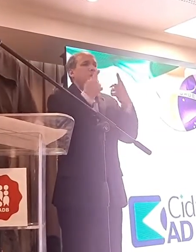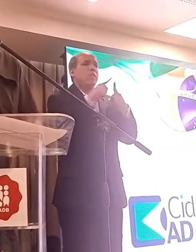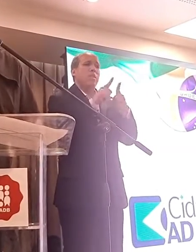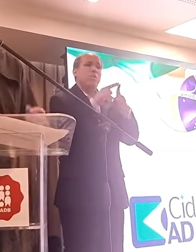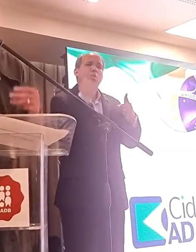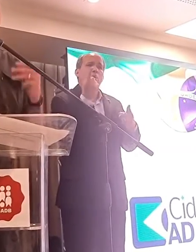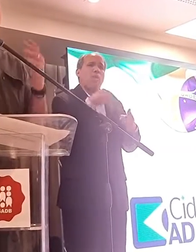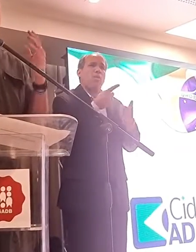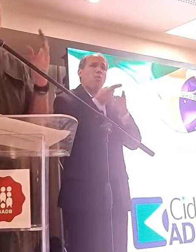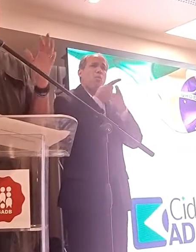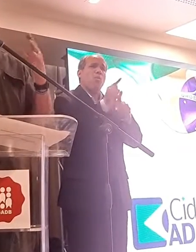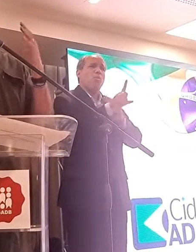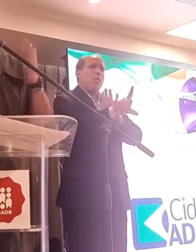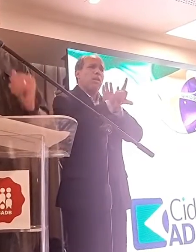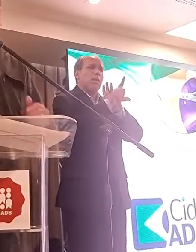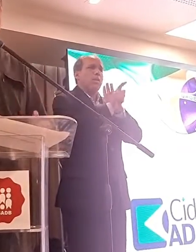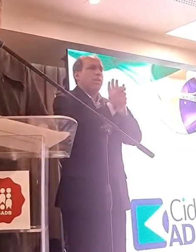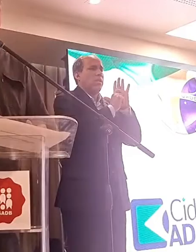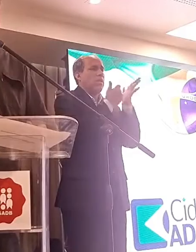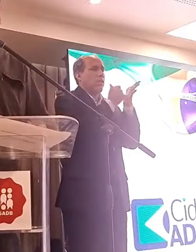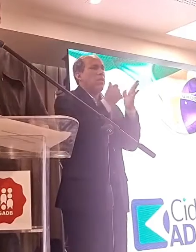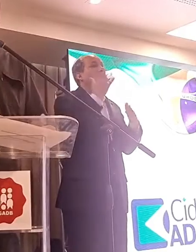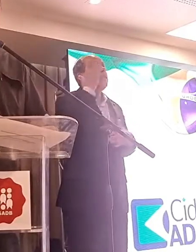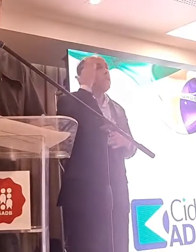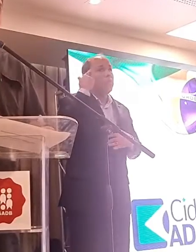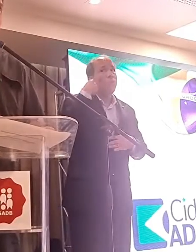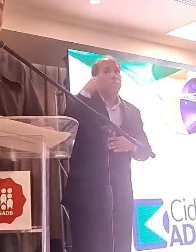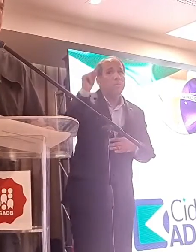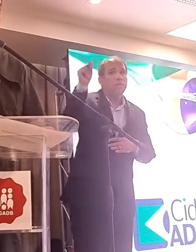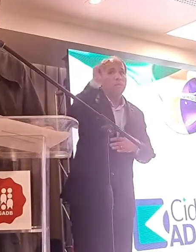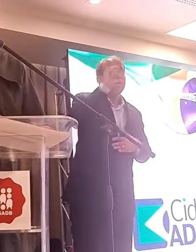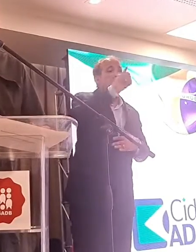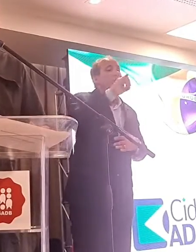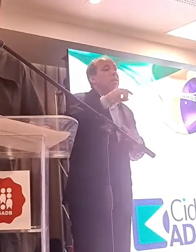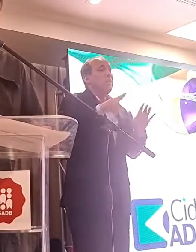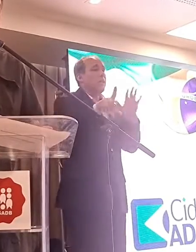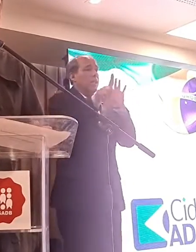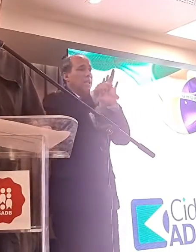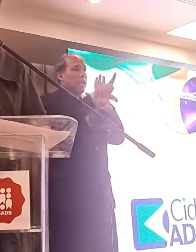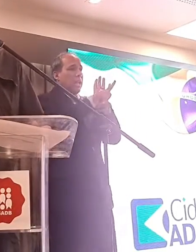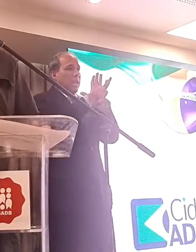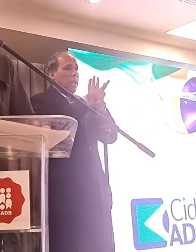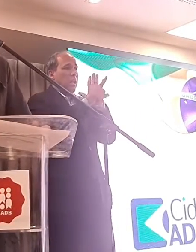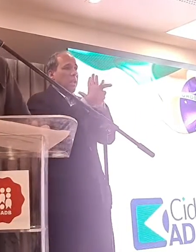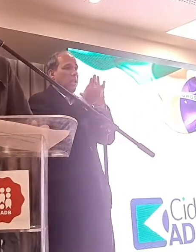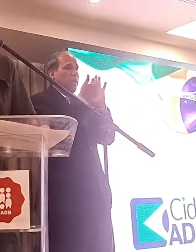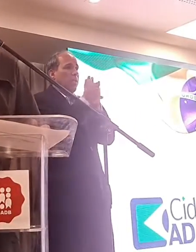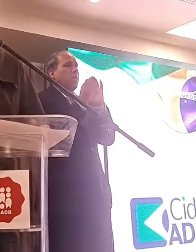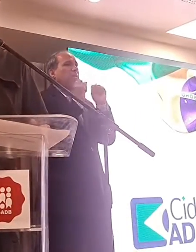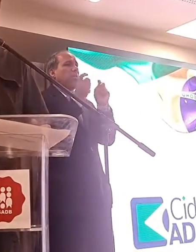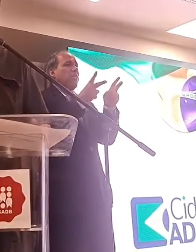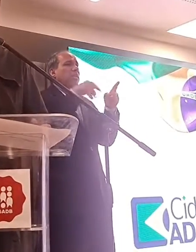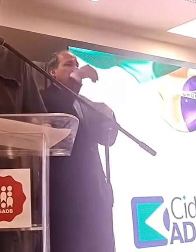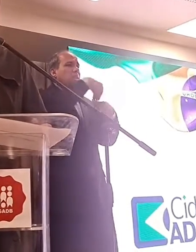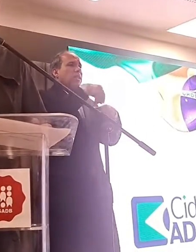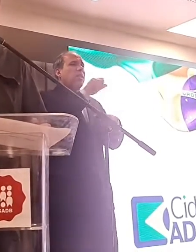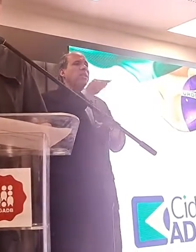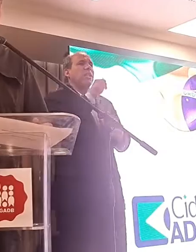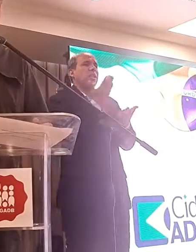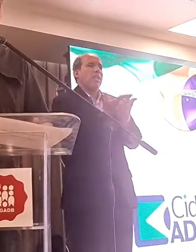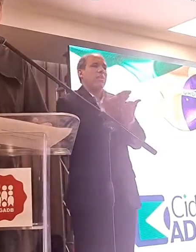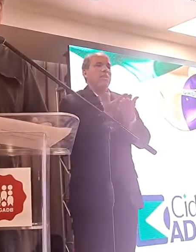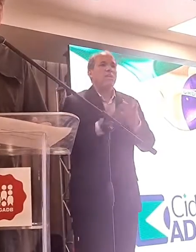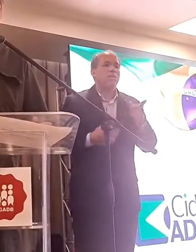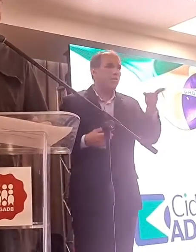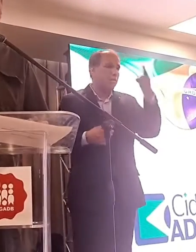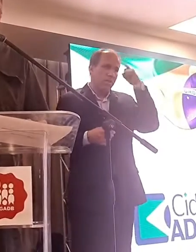das drogas, apesar de sabermos que tem droga por aí. Se legalizar, o pessoal vai vender dentro da sala de aula. E só quem não sabe